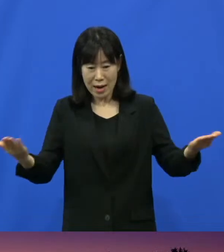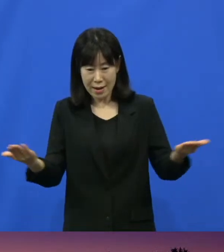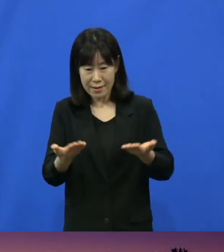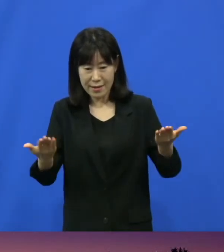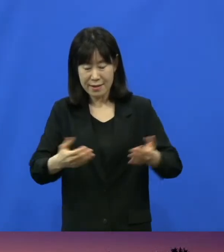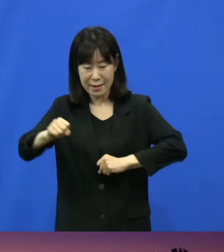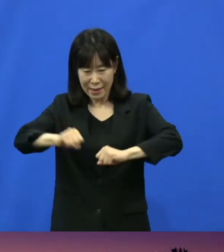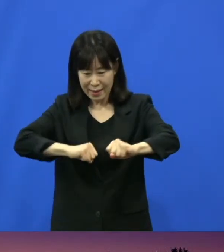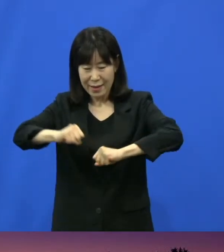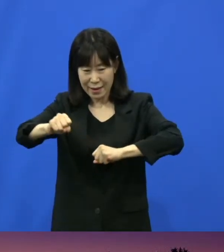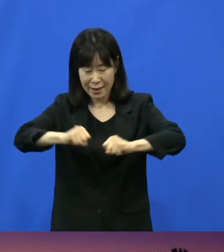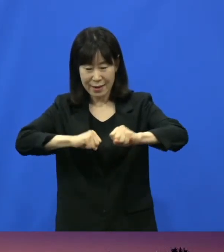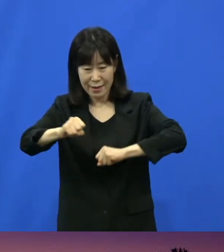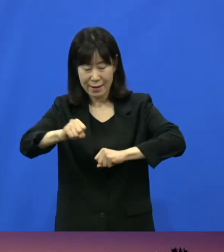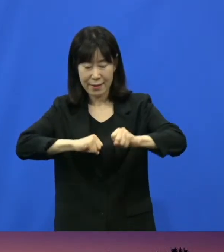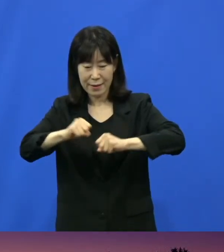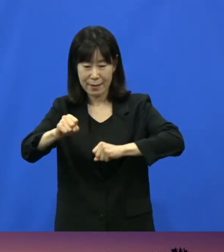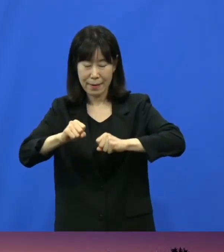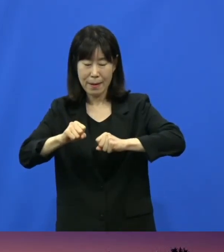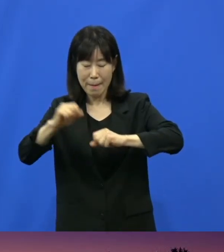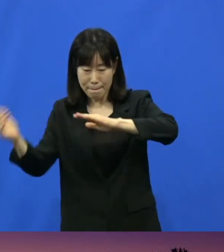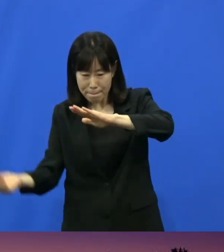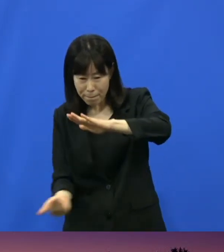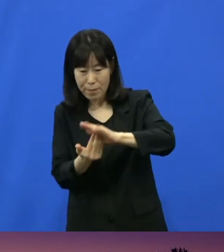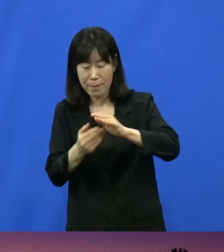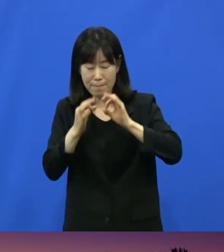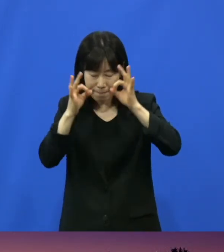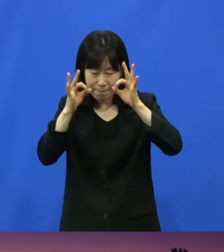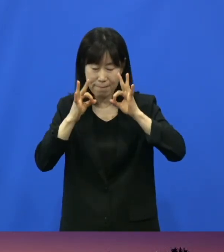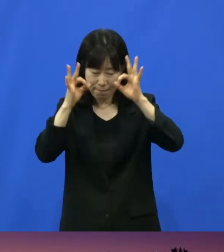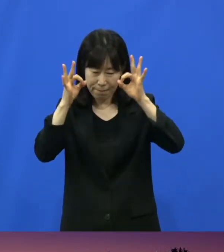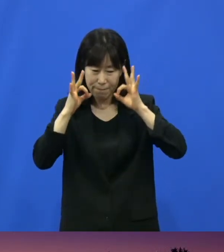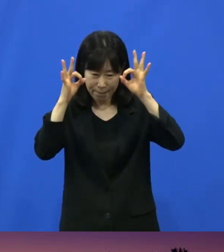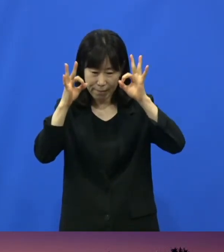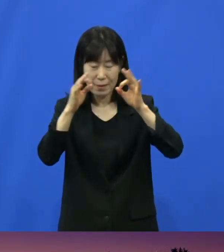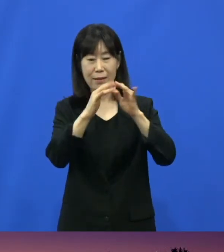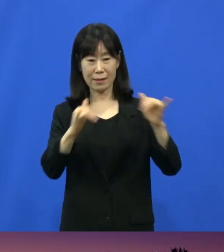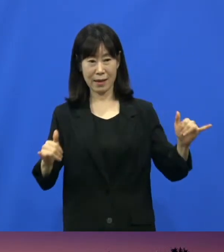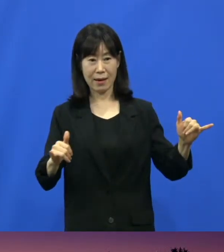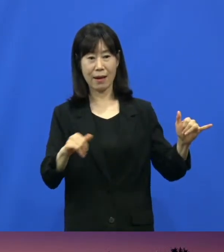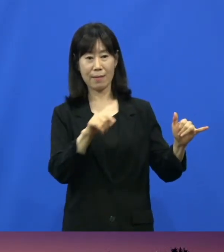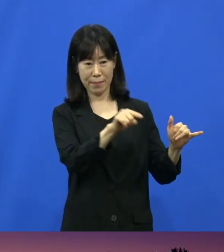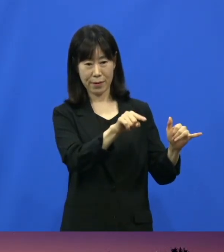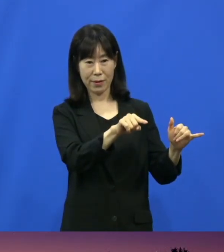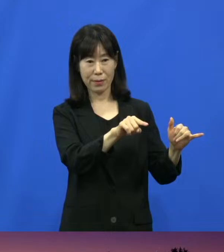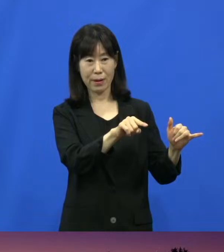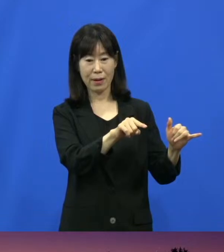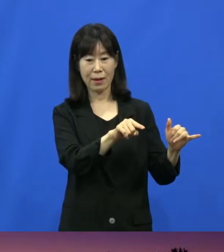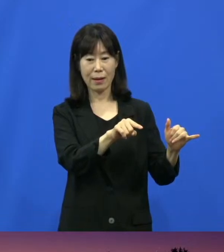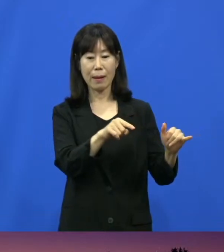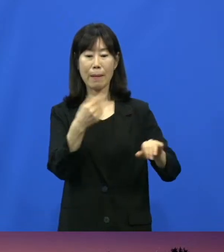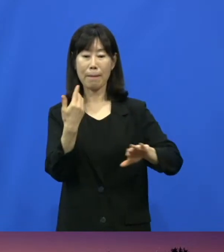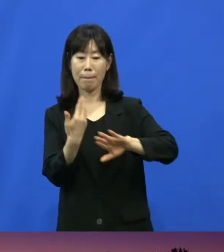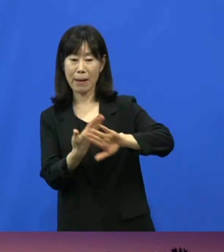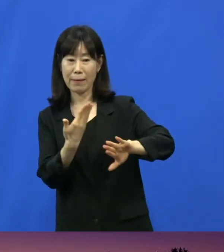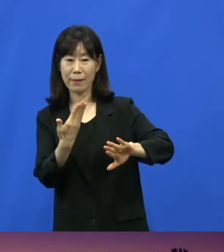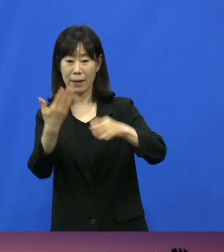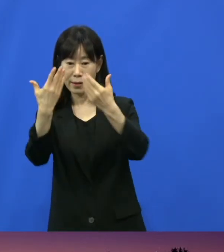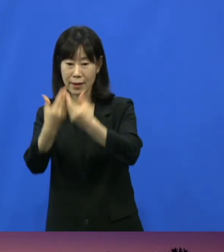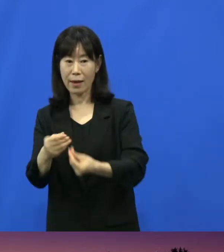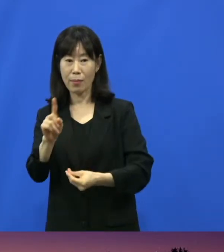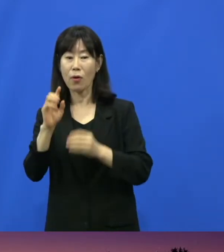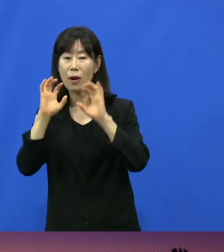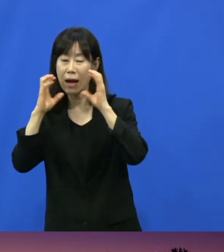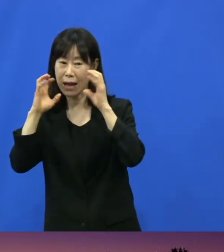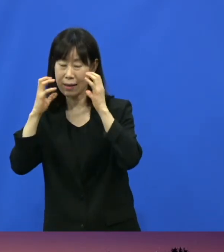인간과 전혀 자신의 힘으로는 살아갈 수 없는 철저히 의존된 이 아이와 혁격한 대조를 하고 있는 거죠.